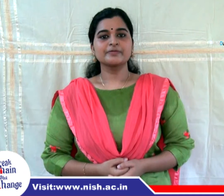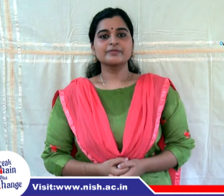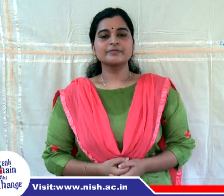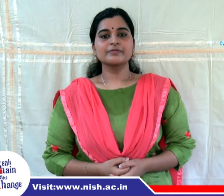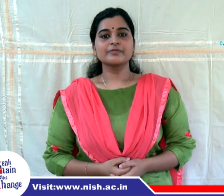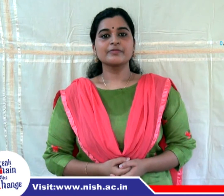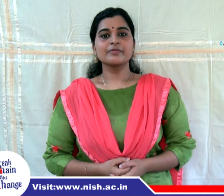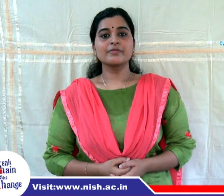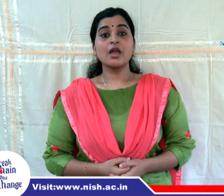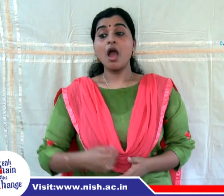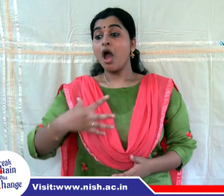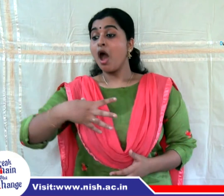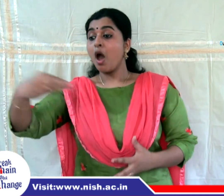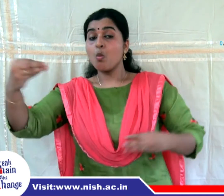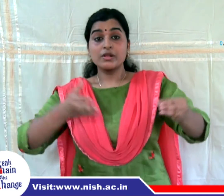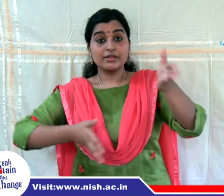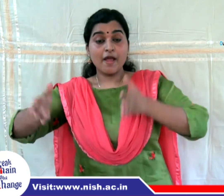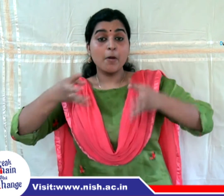പുറത്തു പോകുമ്പോൾ മാസ്ക് ധരിക്കുക.